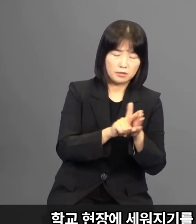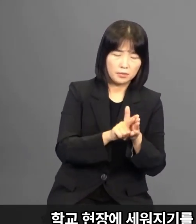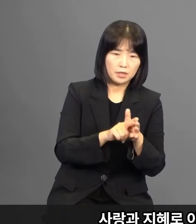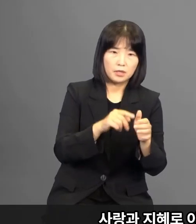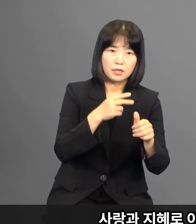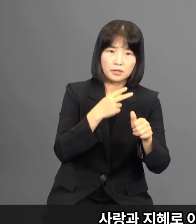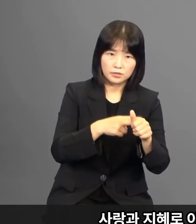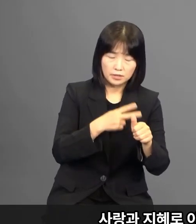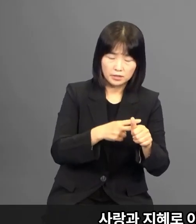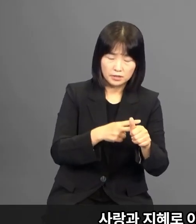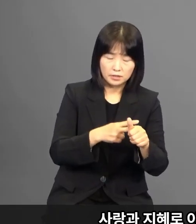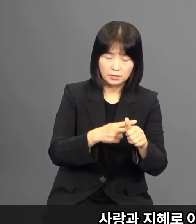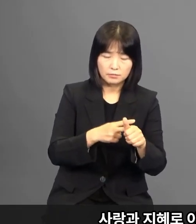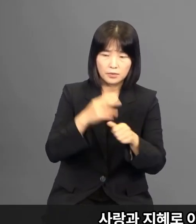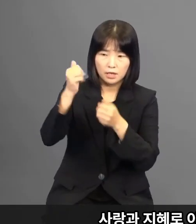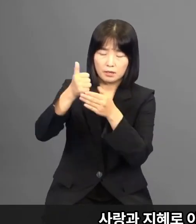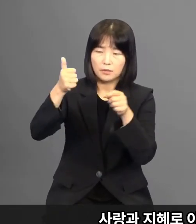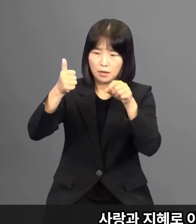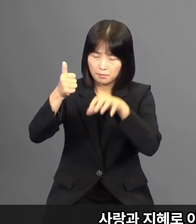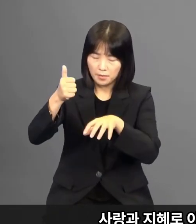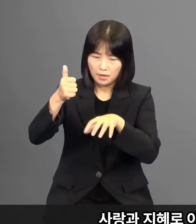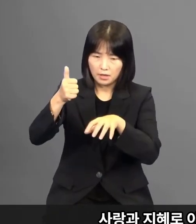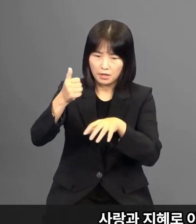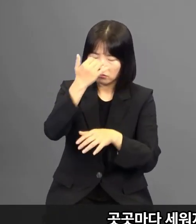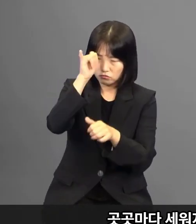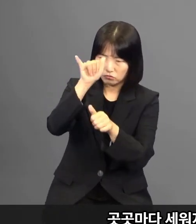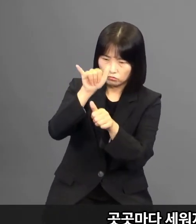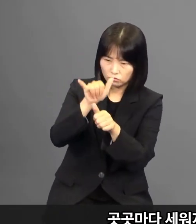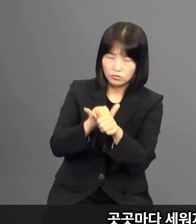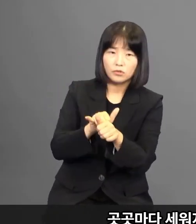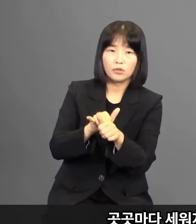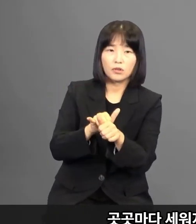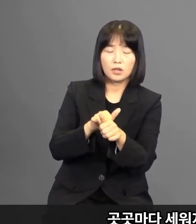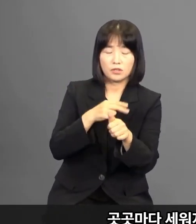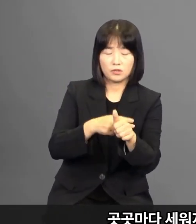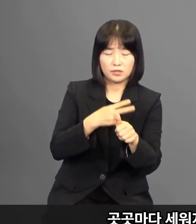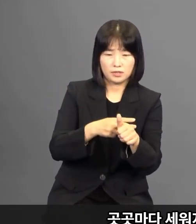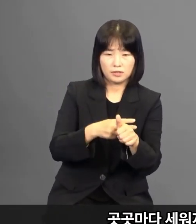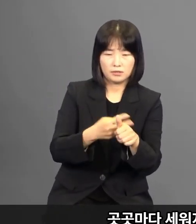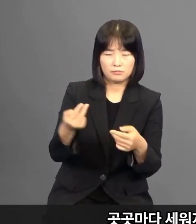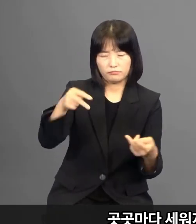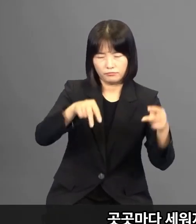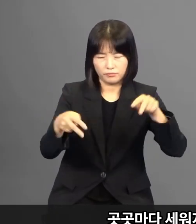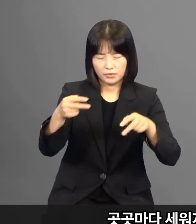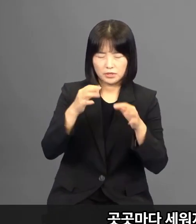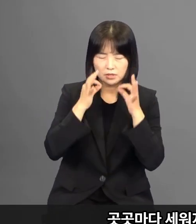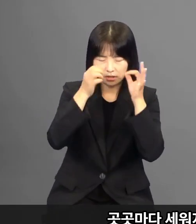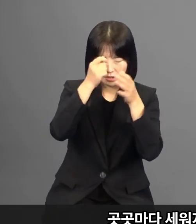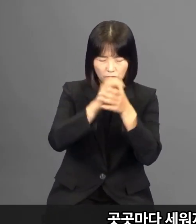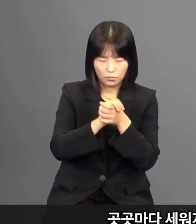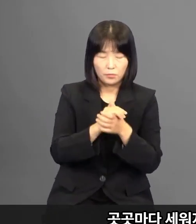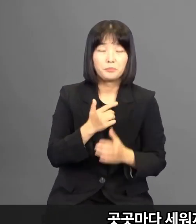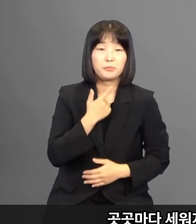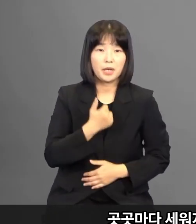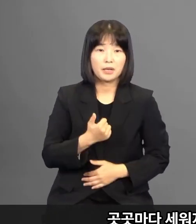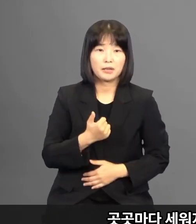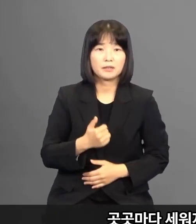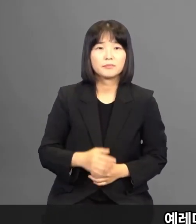충성되며 사랑과 지혜로 아이들을 가르치는 선생님들이 곳곳마다 세워지기를 간절히 기도했습니다.